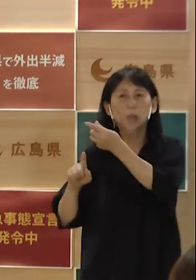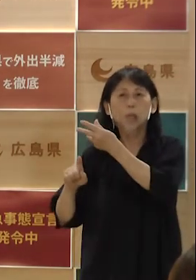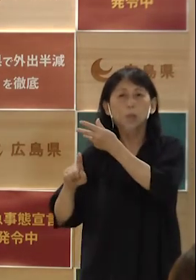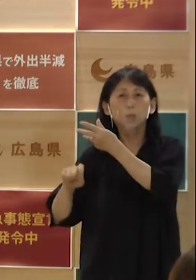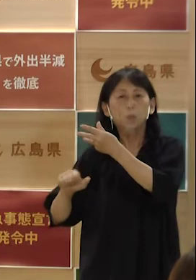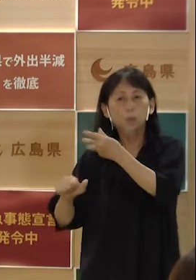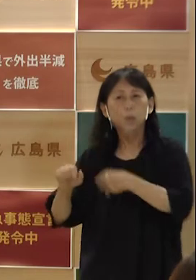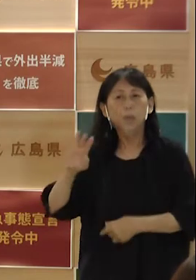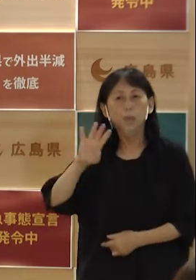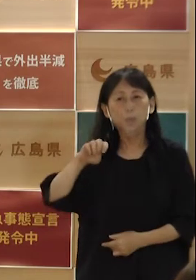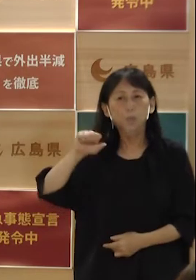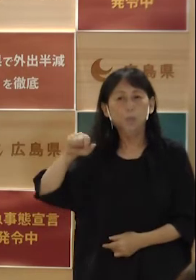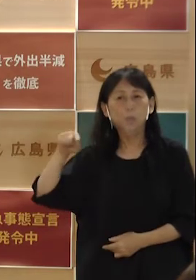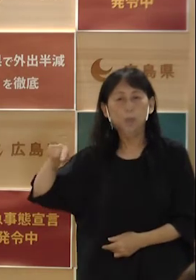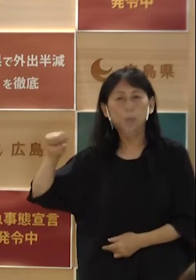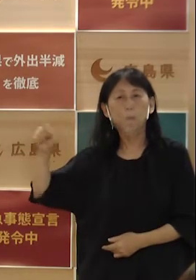は